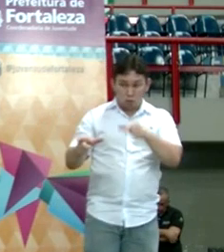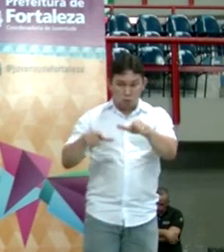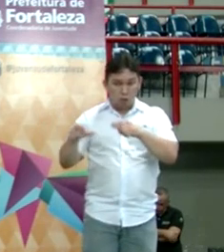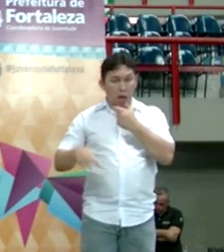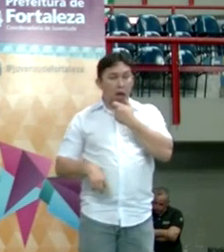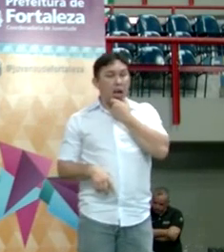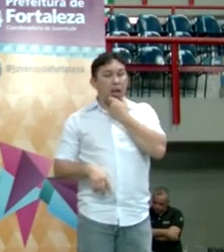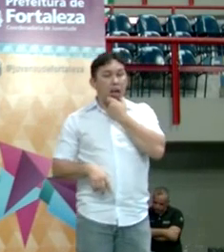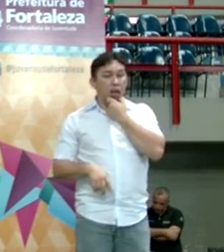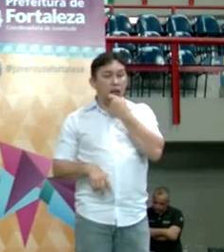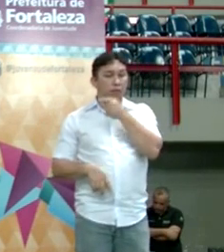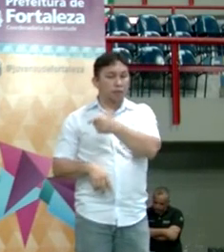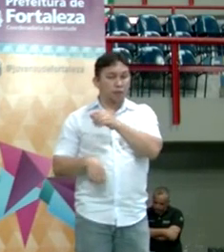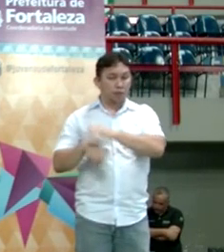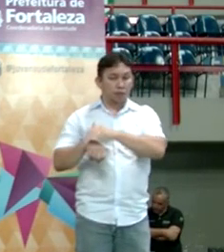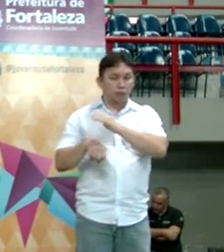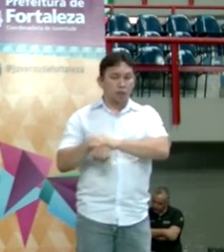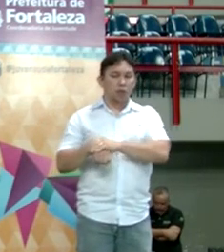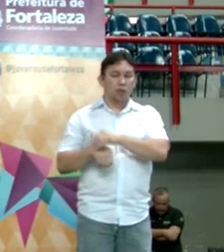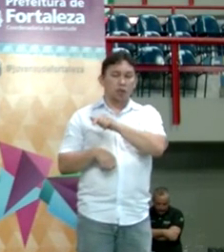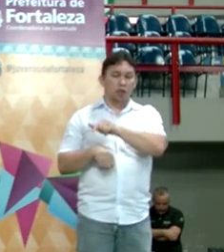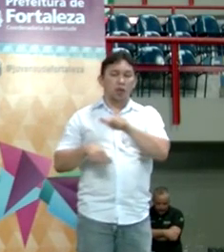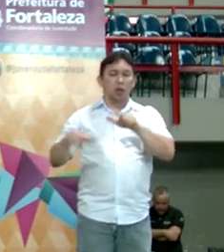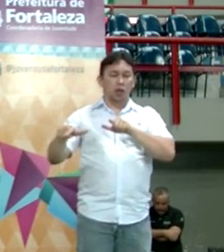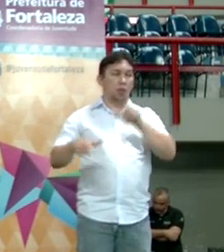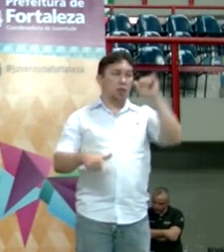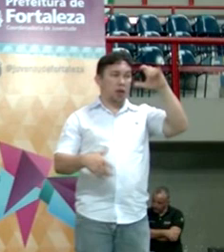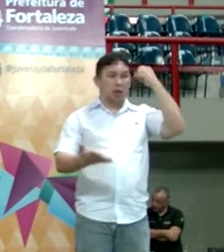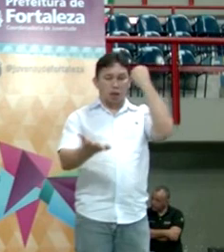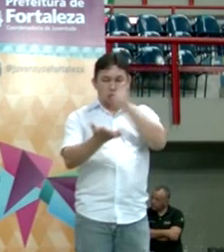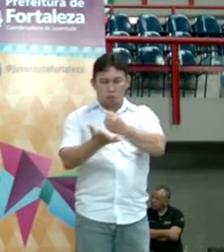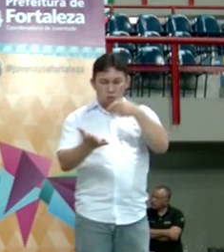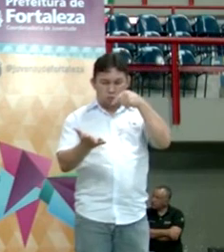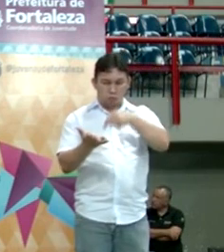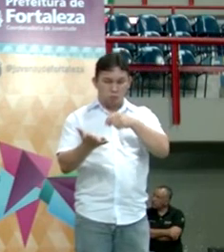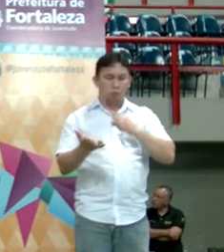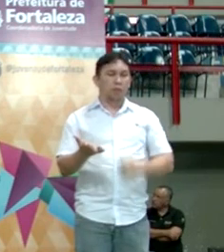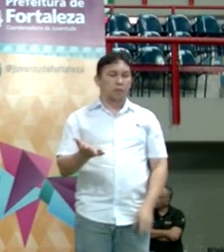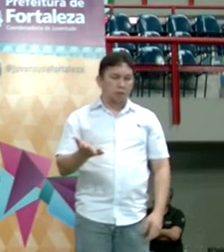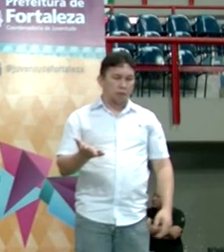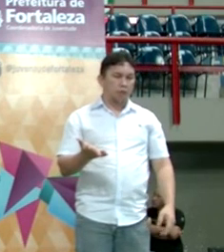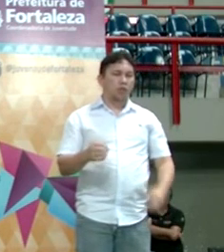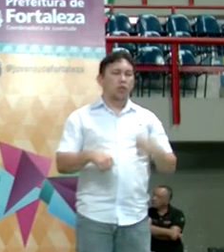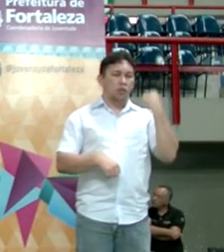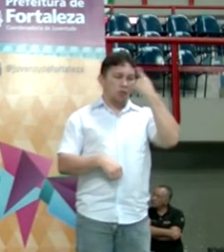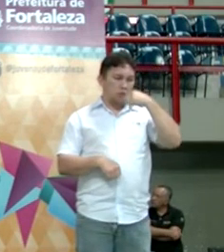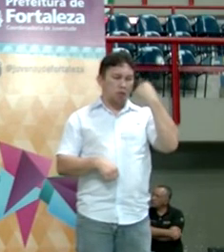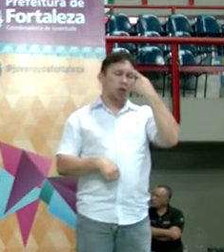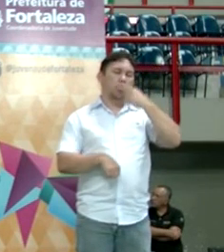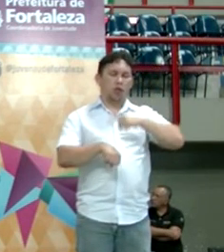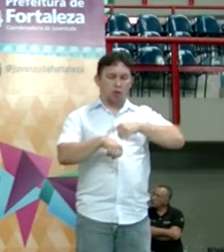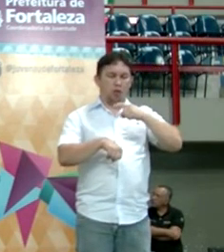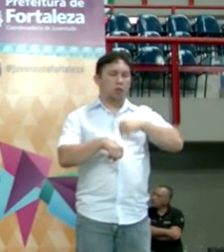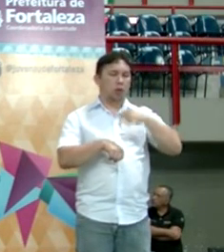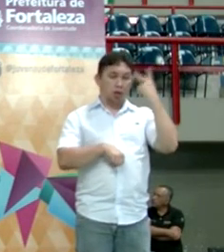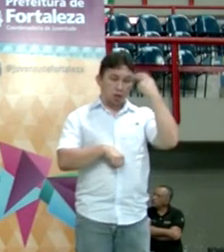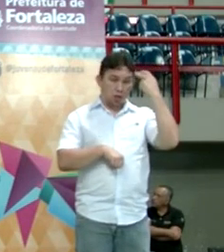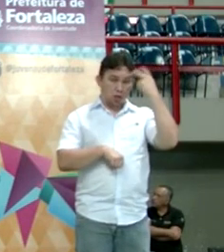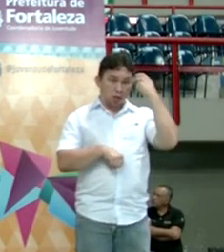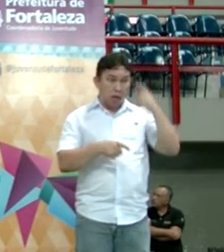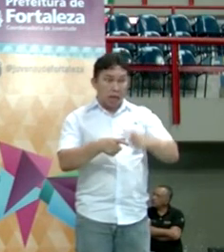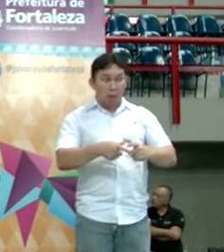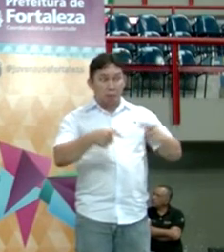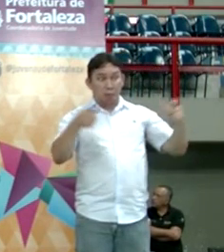inglês, quem trabalha na carteira assinada, tem sua hora de trabalho regulamentada, mas a